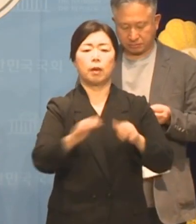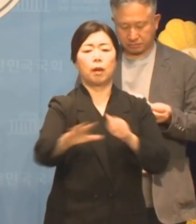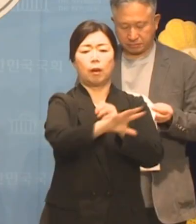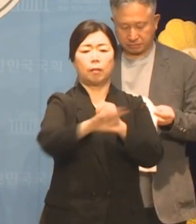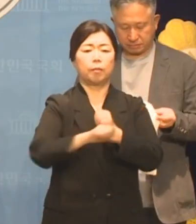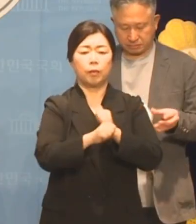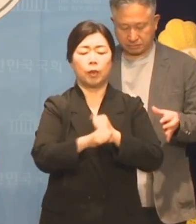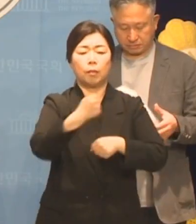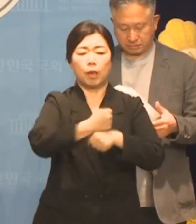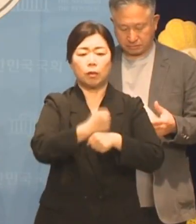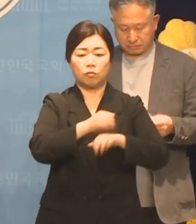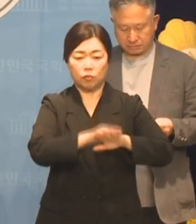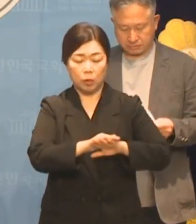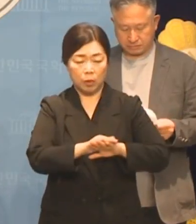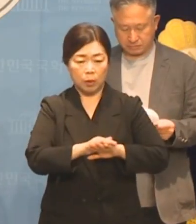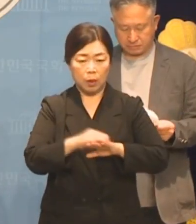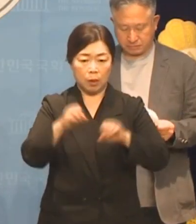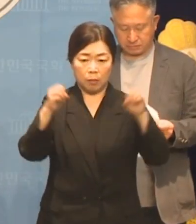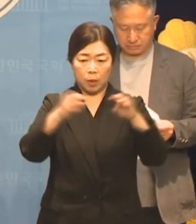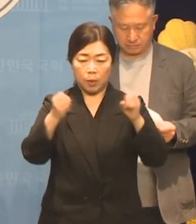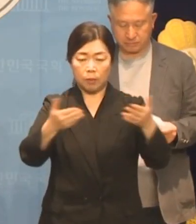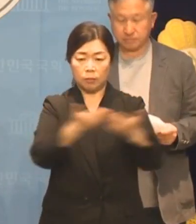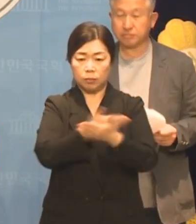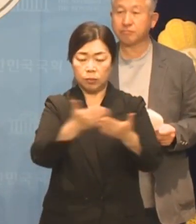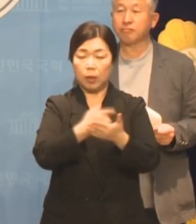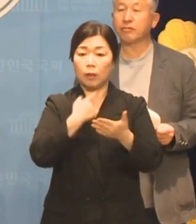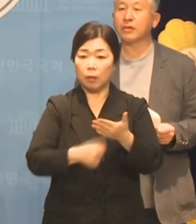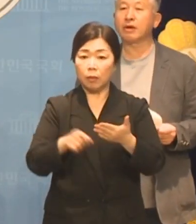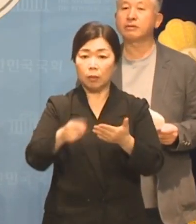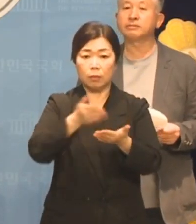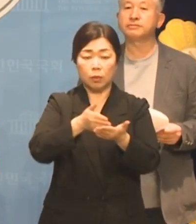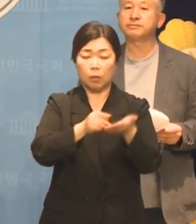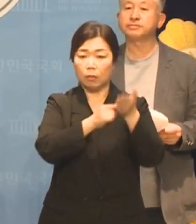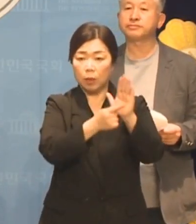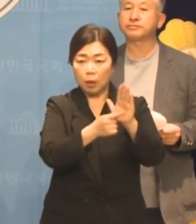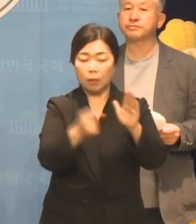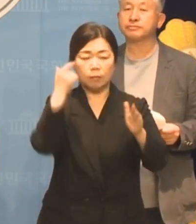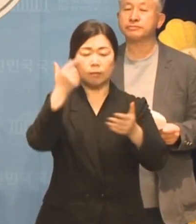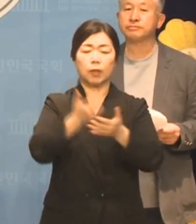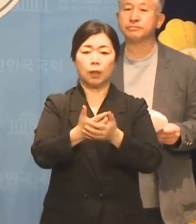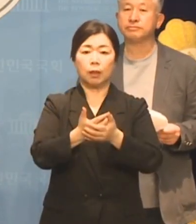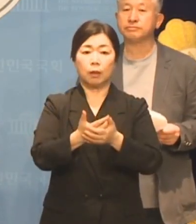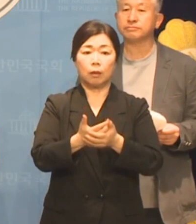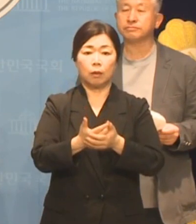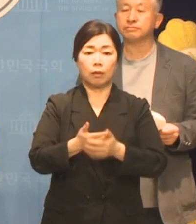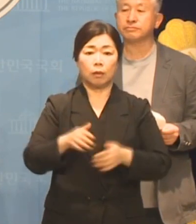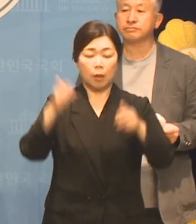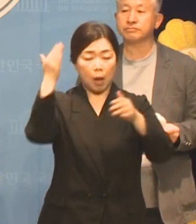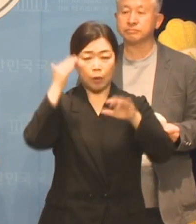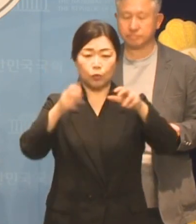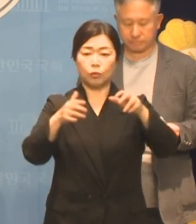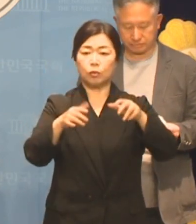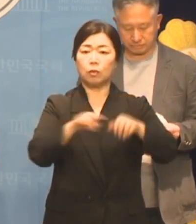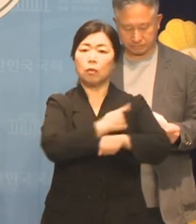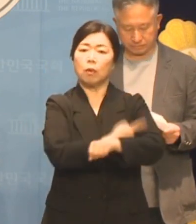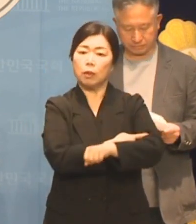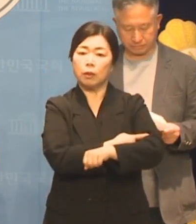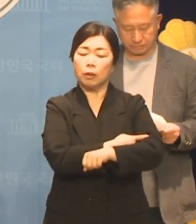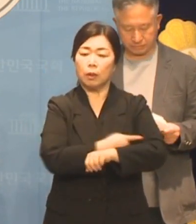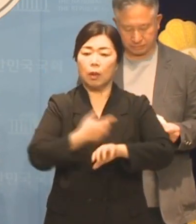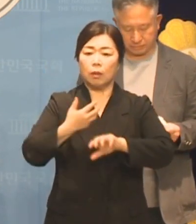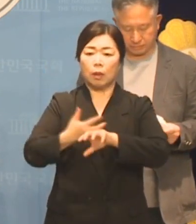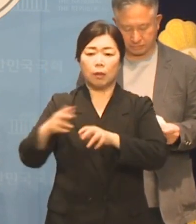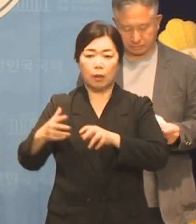묶자는 제안을 주고받았다는 보도는 우리의 주권과 평화가 외세의 이해관계에 따라 좌우될 수